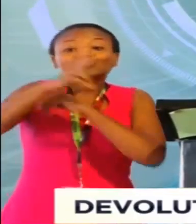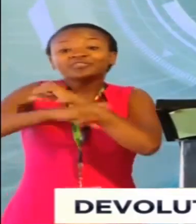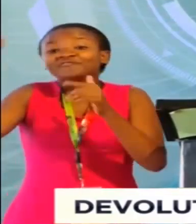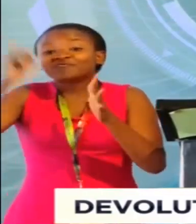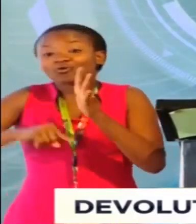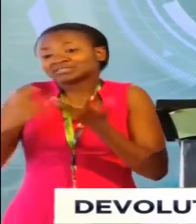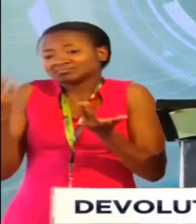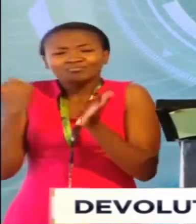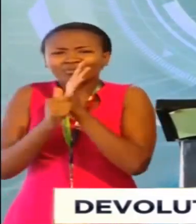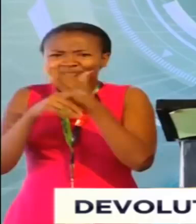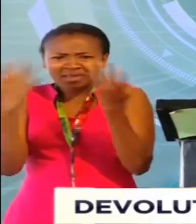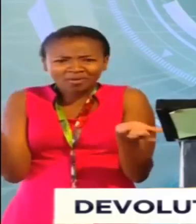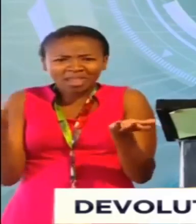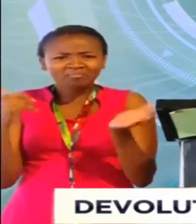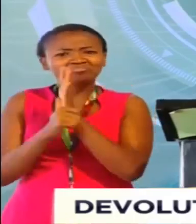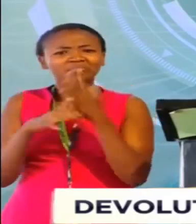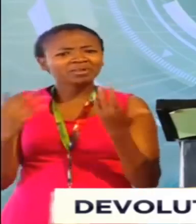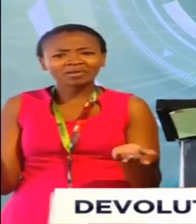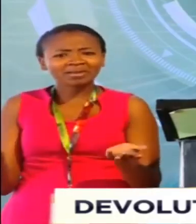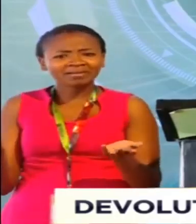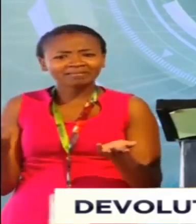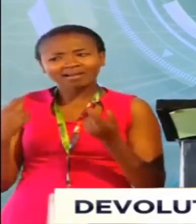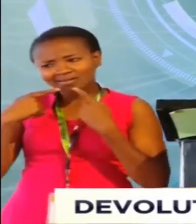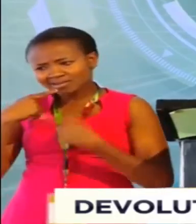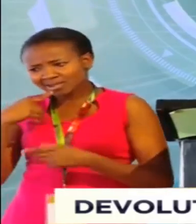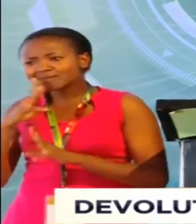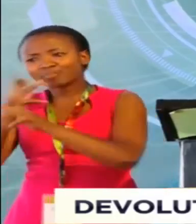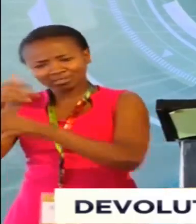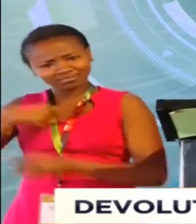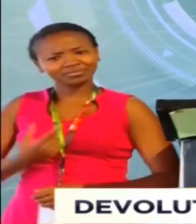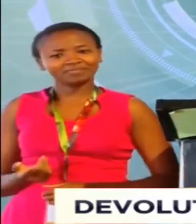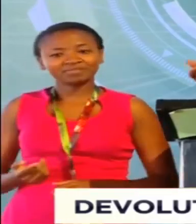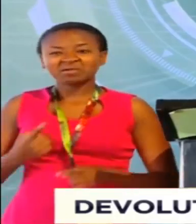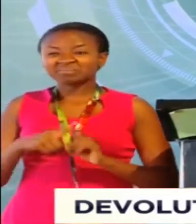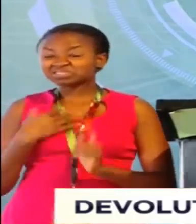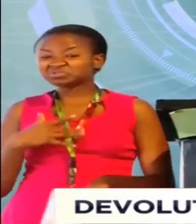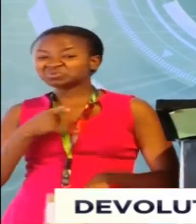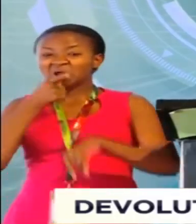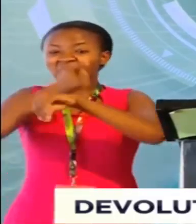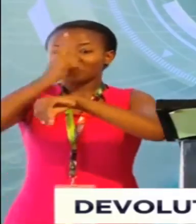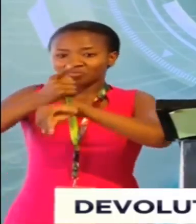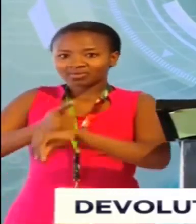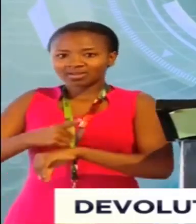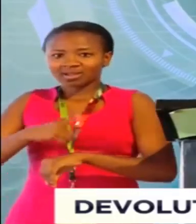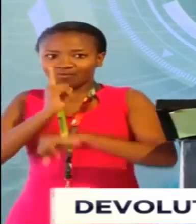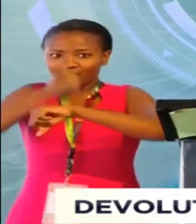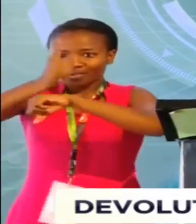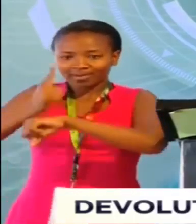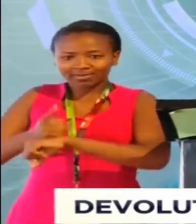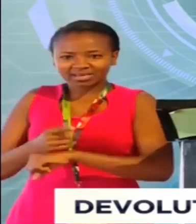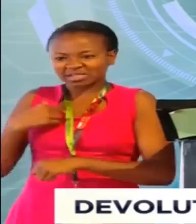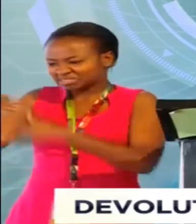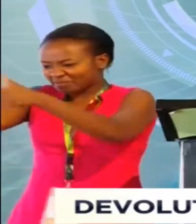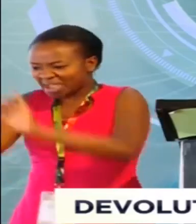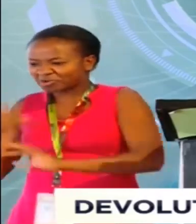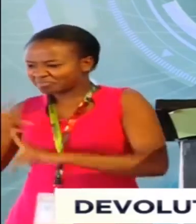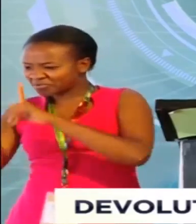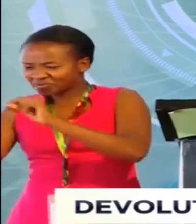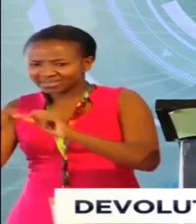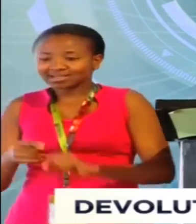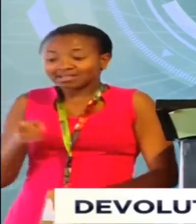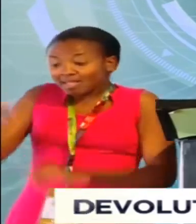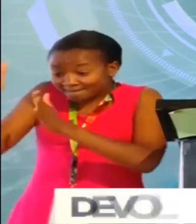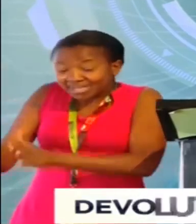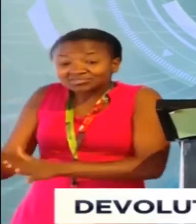wapi jameni? What is the problem? Lakini hii mambo ya kutishatisha watu ati kwa sababu umetaja kitu kwa mazishi, huyo mtu